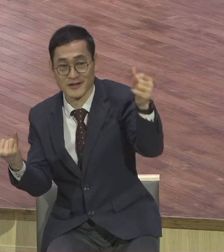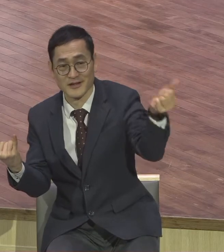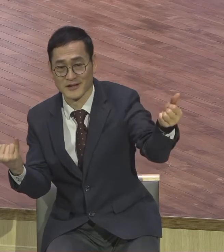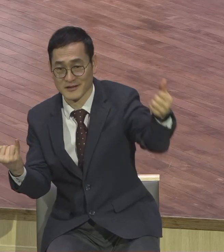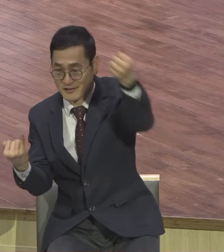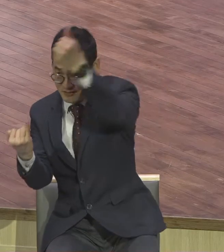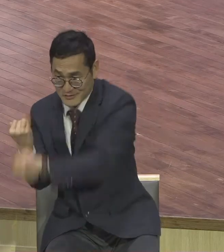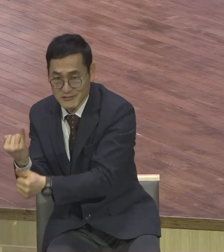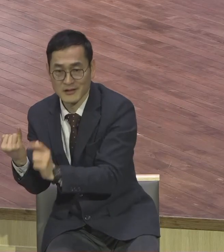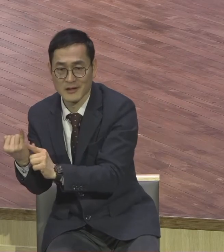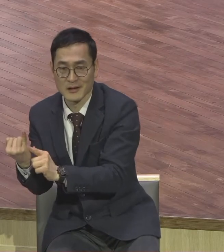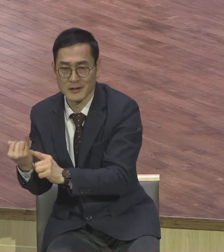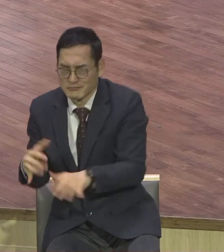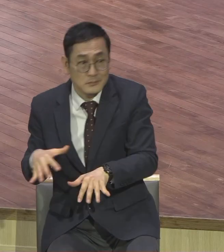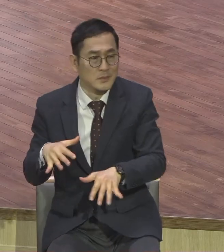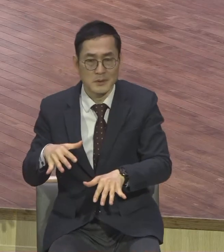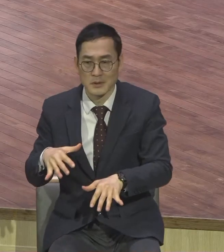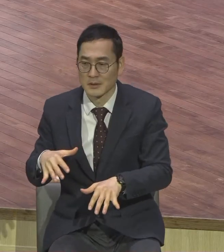심각합니다.